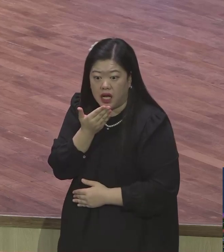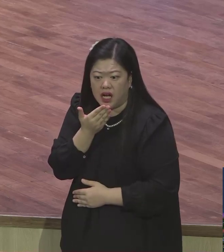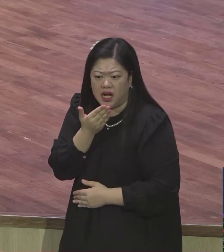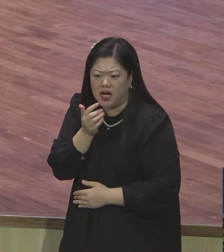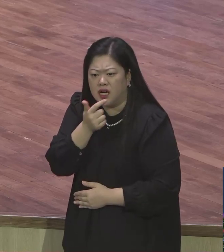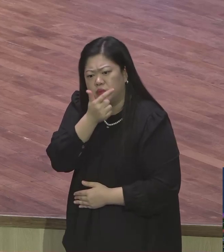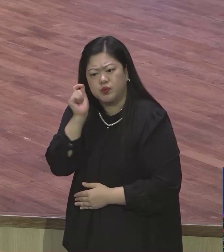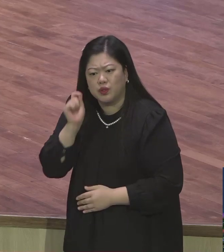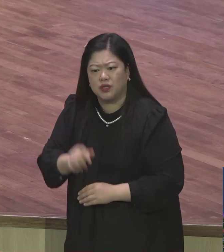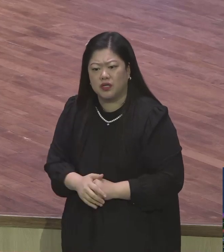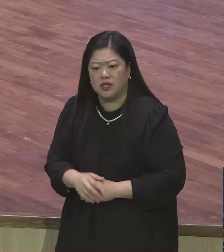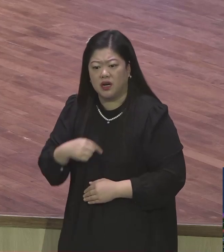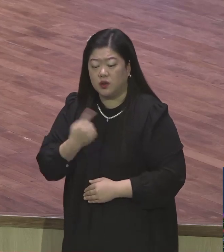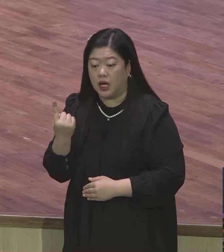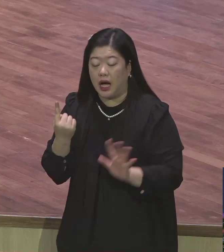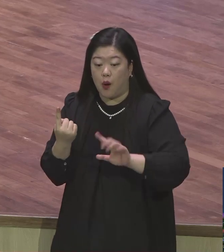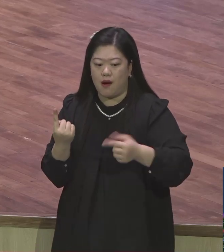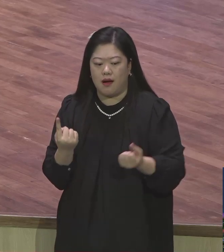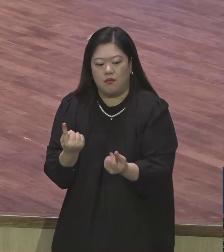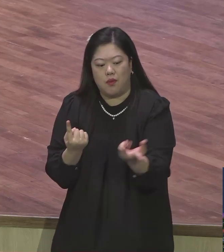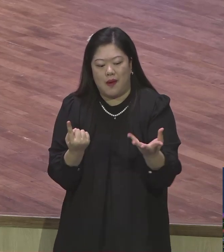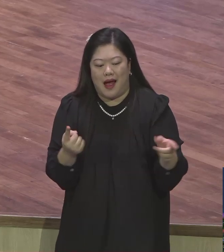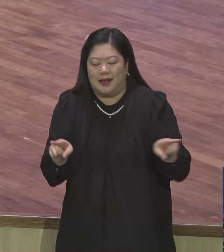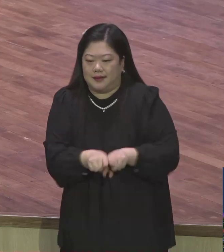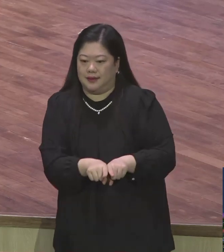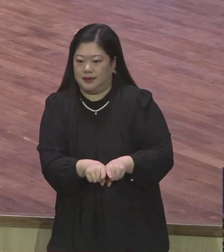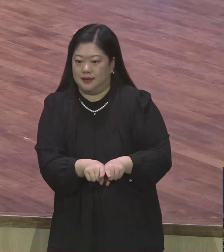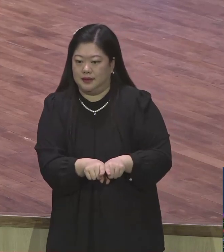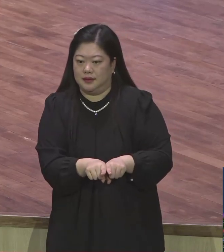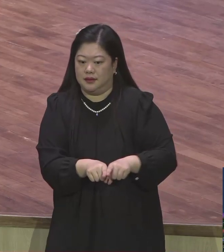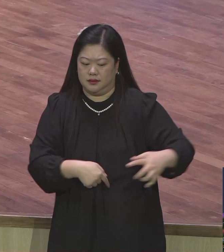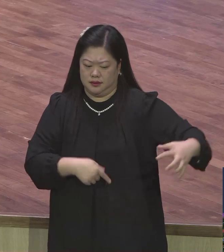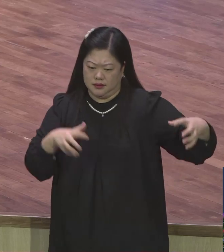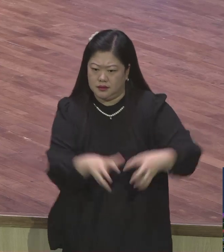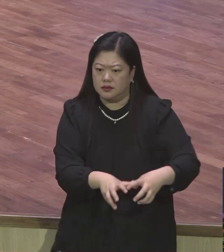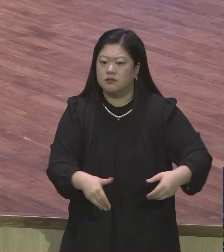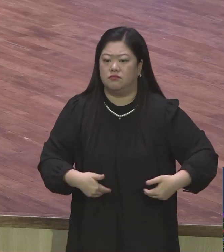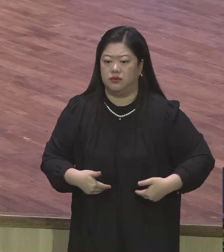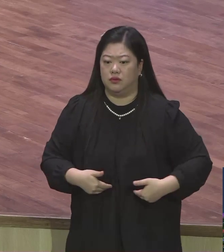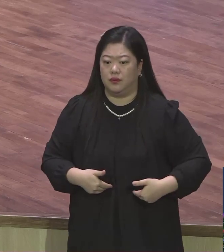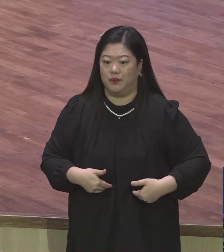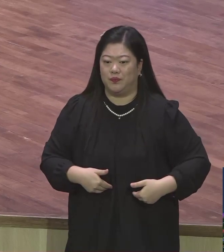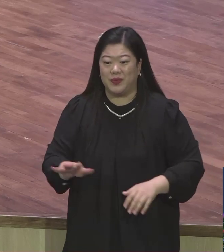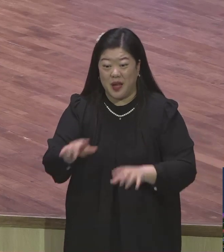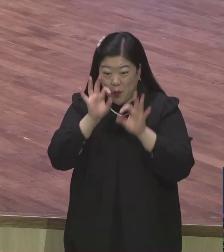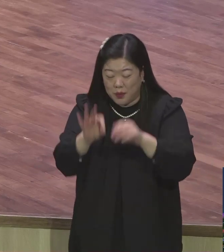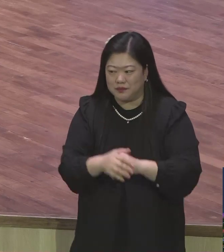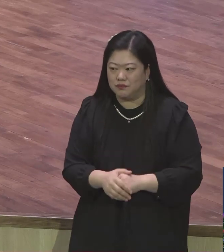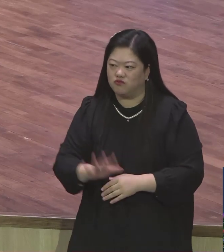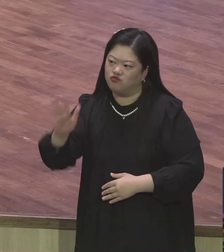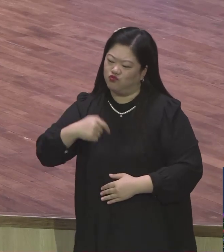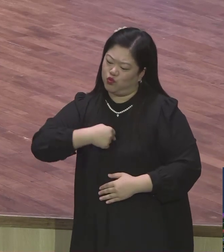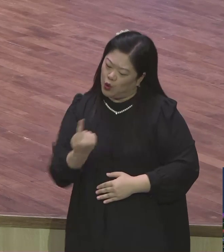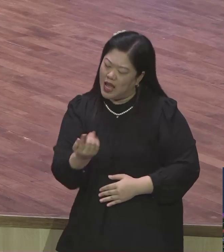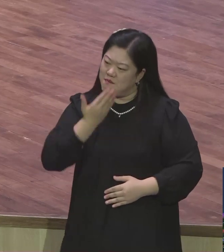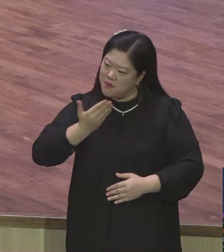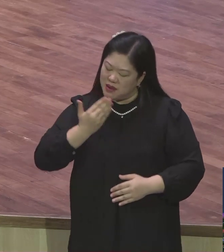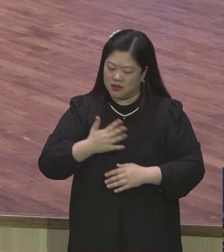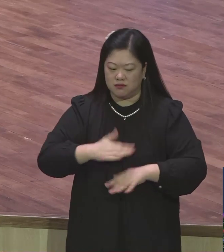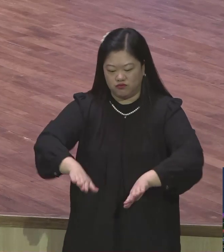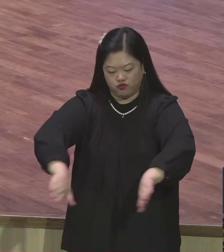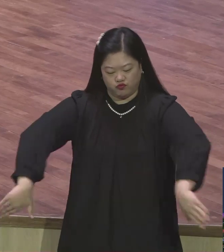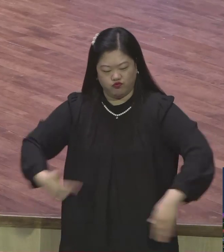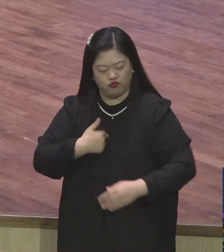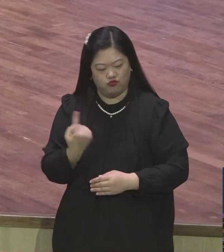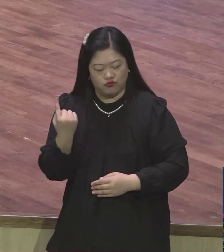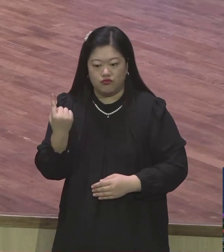의식이 있어야 돼요. 뭐든지 간에 세상에 살면서 혼자 하는 습관이 있어. 뭐든지 혼자 하고, 혼자